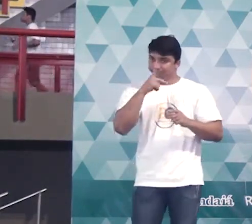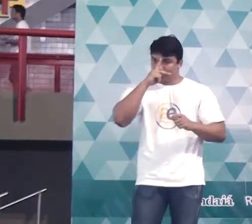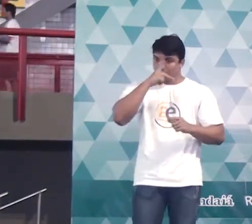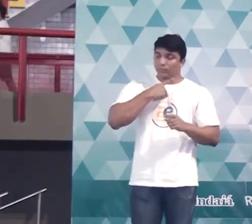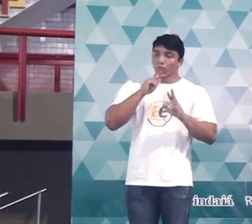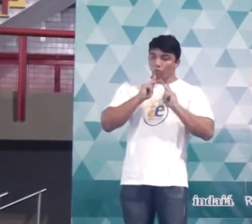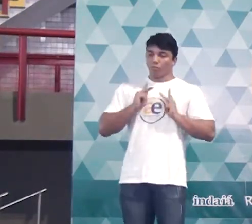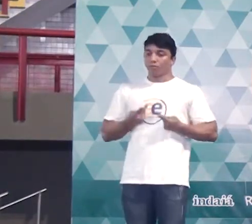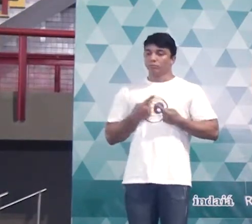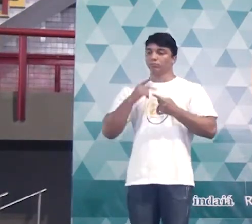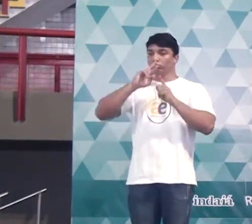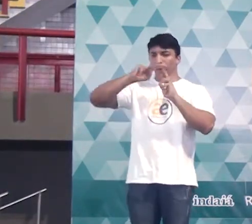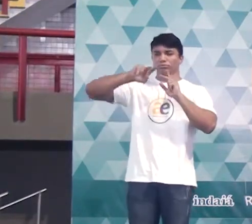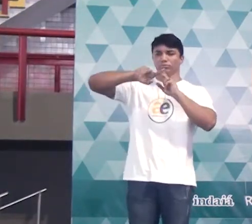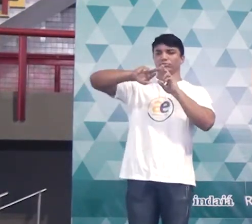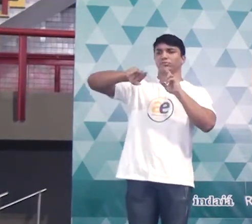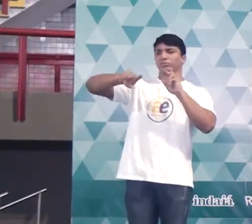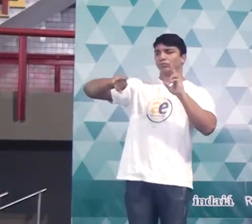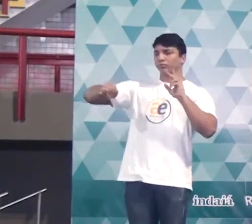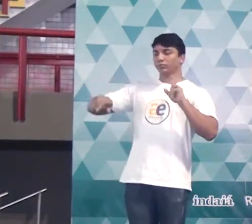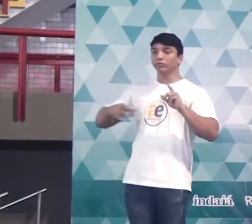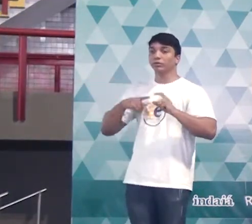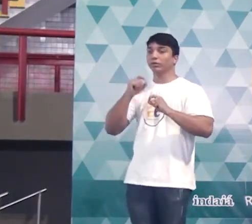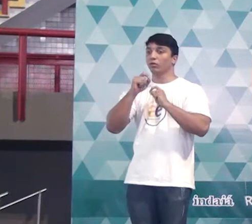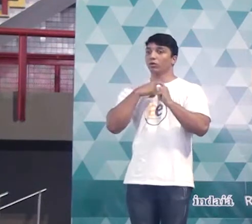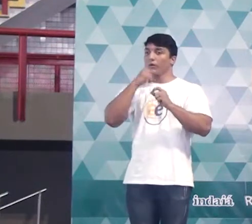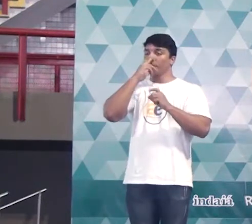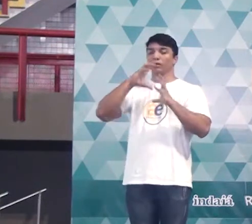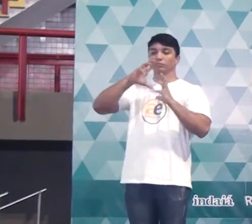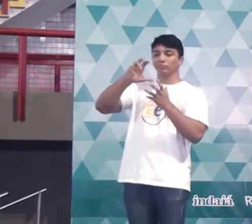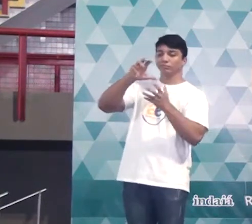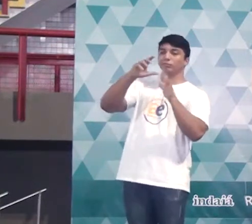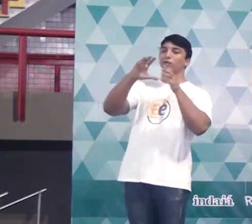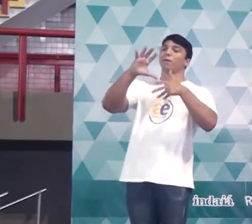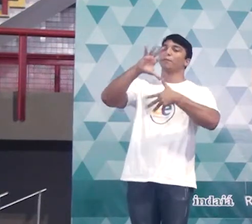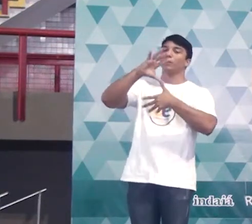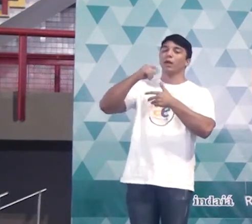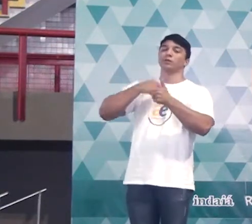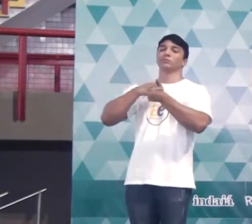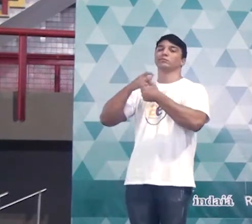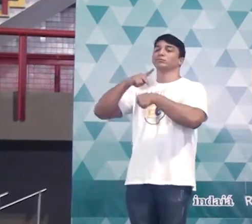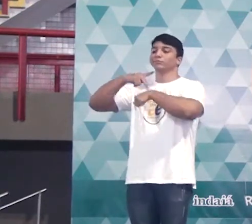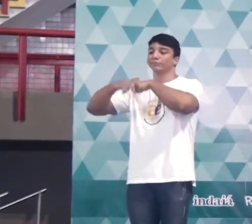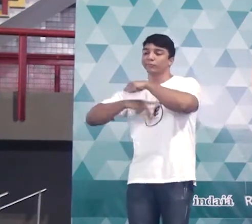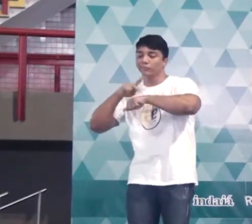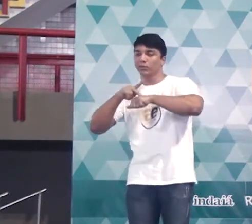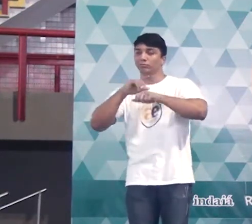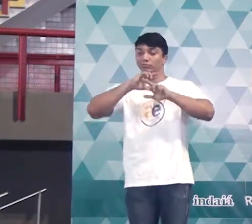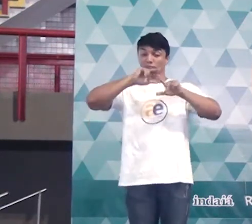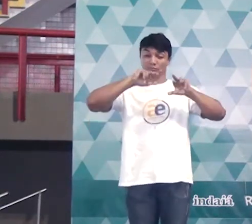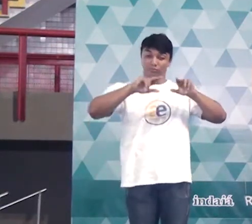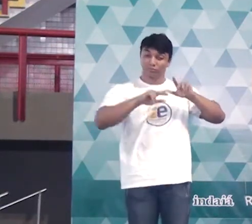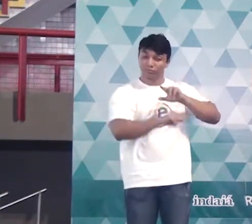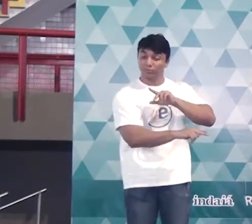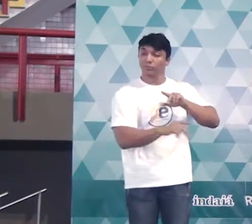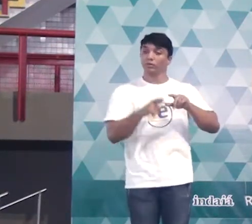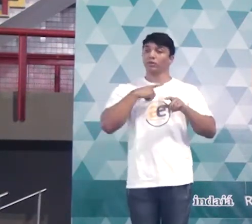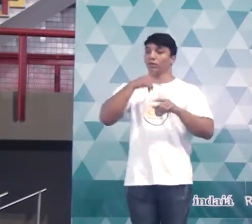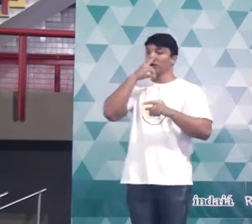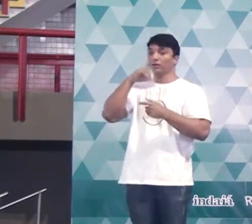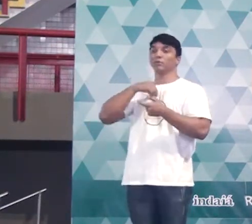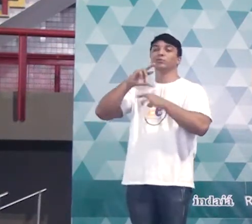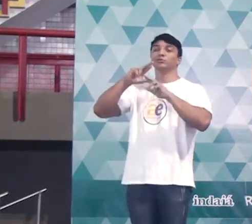humanas. As variações humanas que são geográficas, que são históricas, que são sociais, que